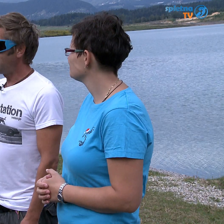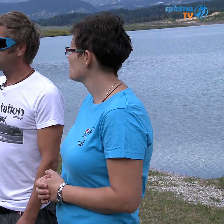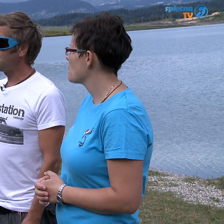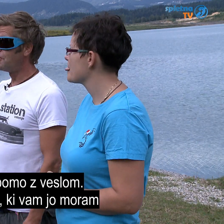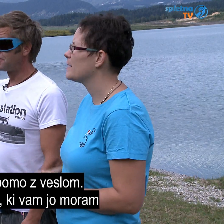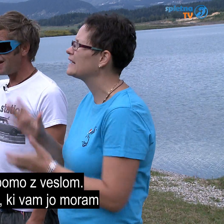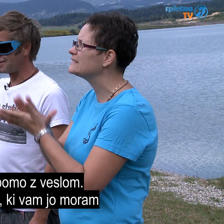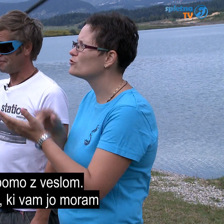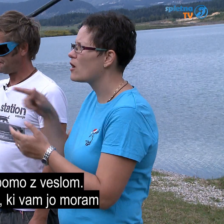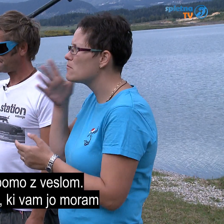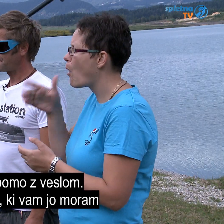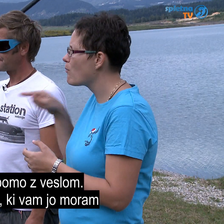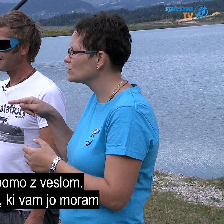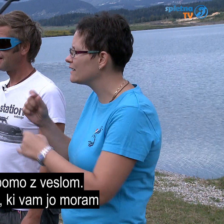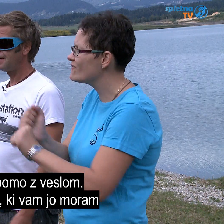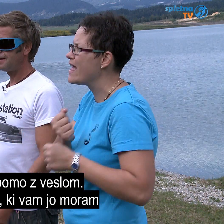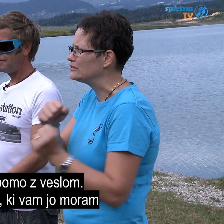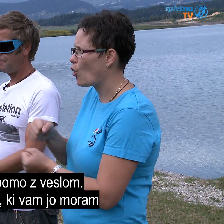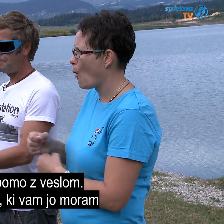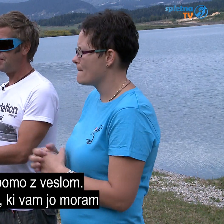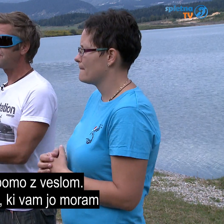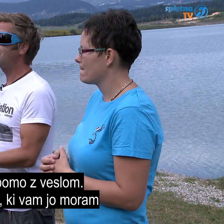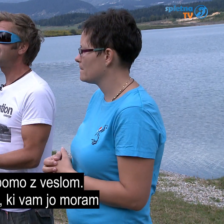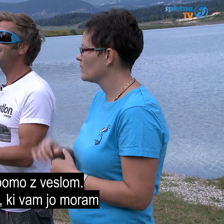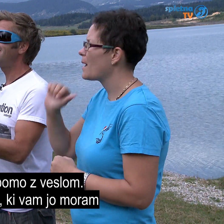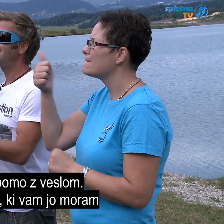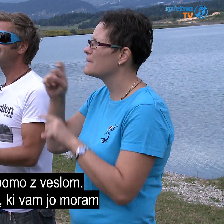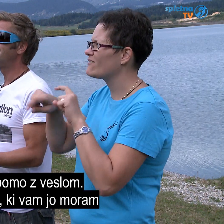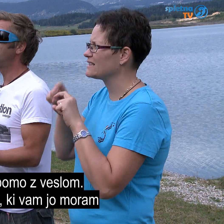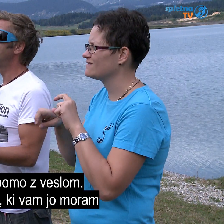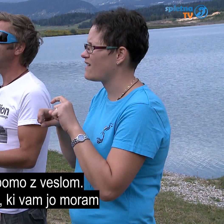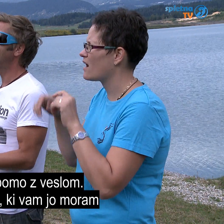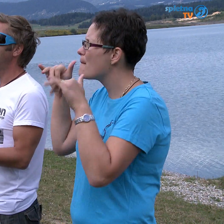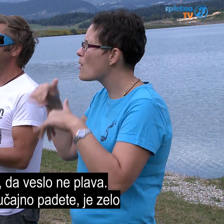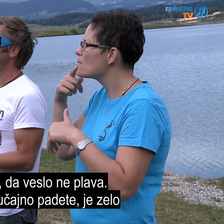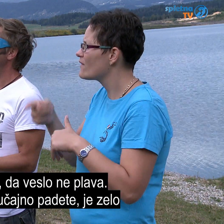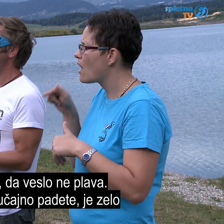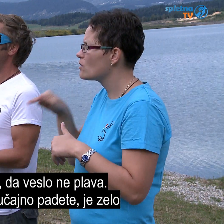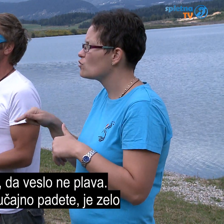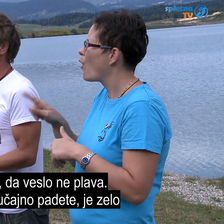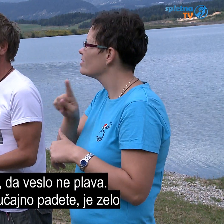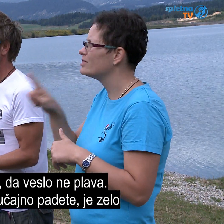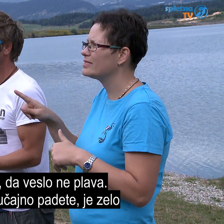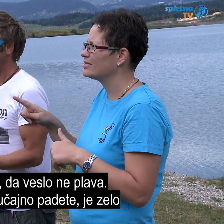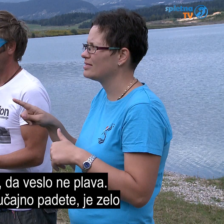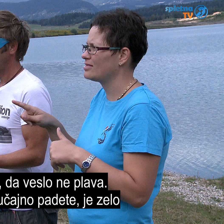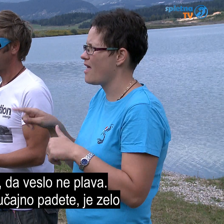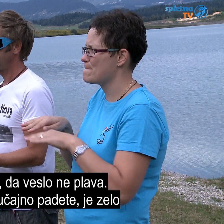V glavnem začeli bomo z veslom. Prva stvar, ki je, vam moram povedati, da veslo ne plava.